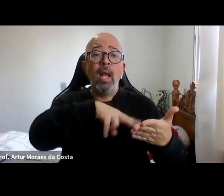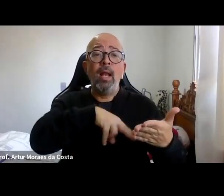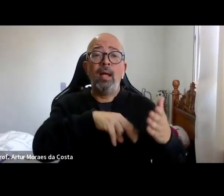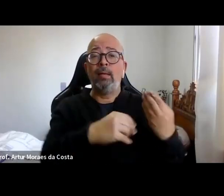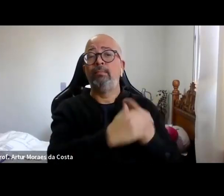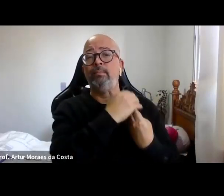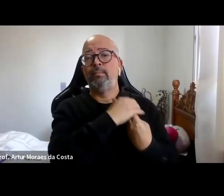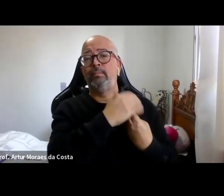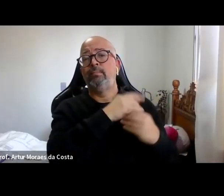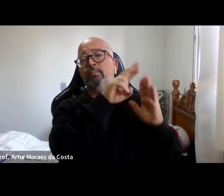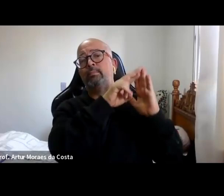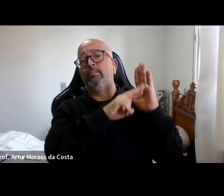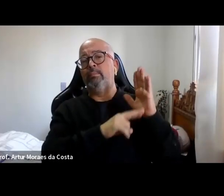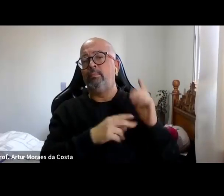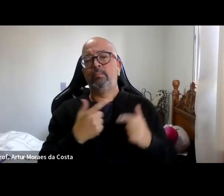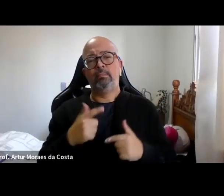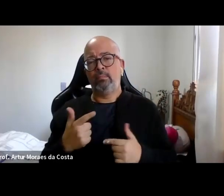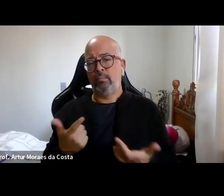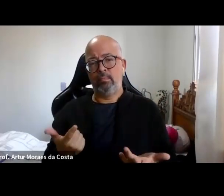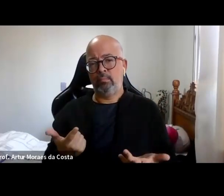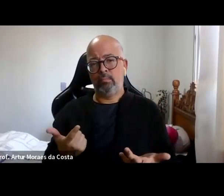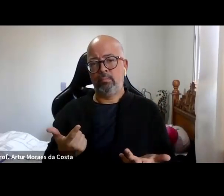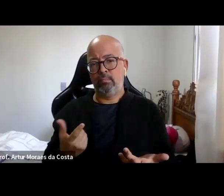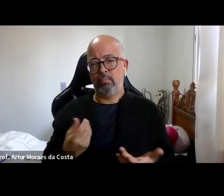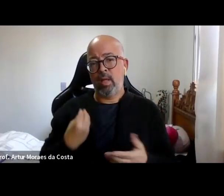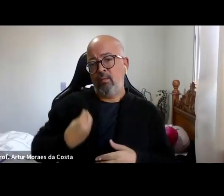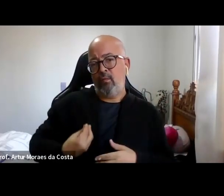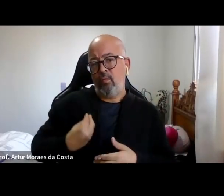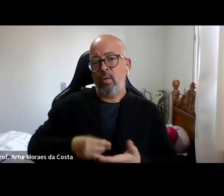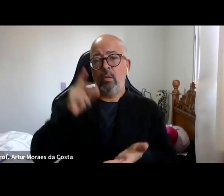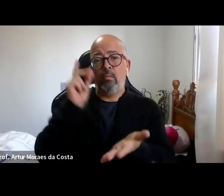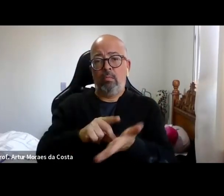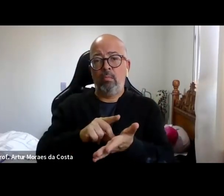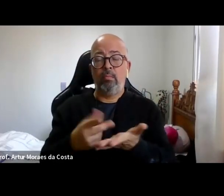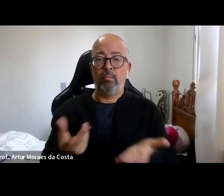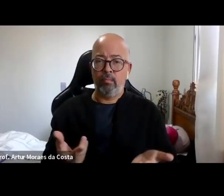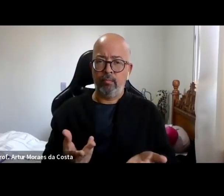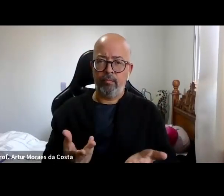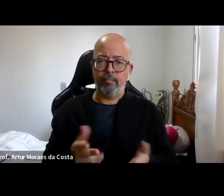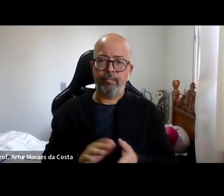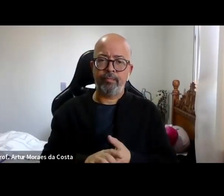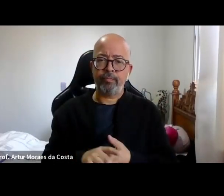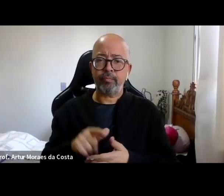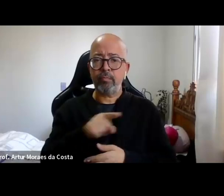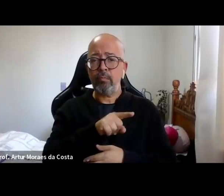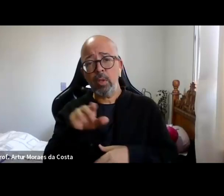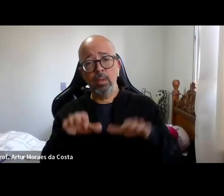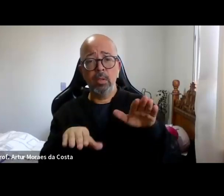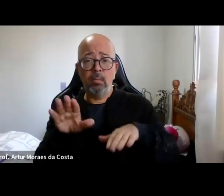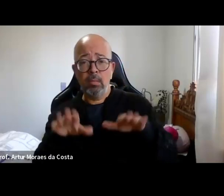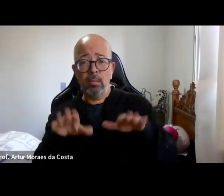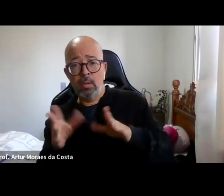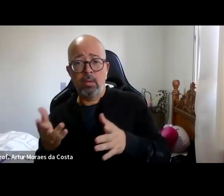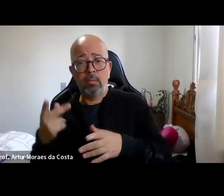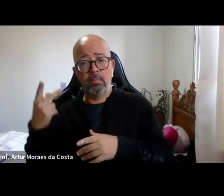o hacer una descripción Yo te diría que depende de muchísimos factores puede serlo uno o puede ser